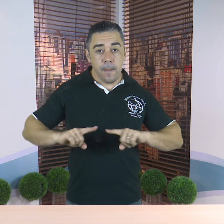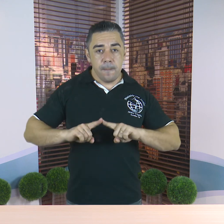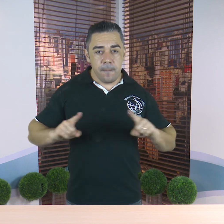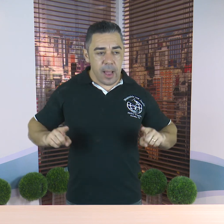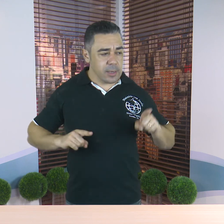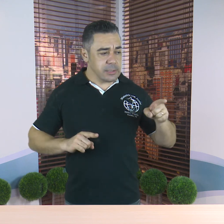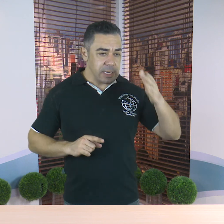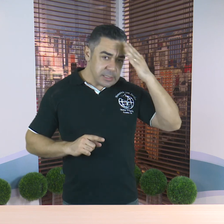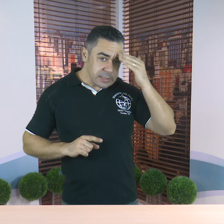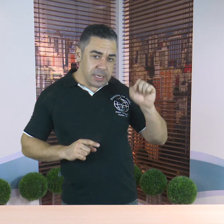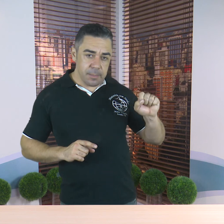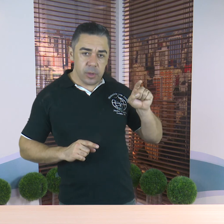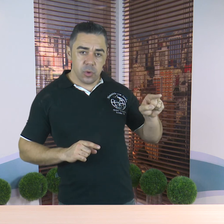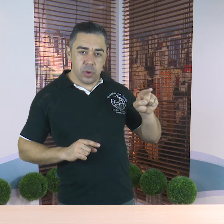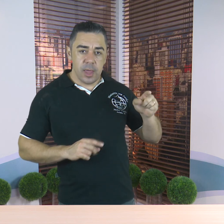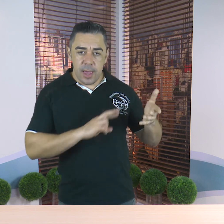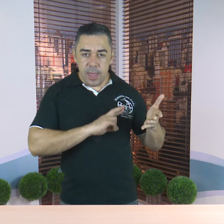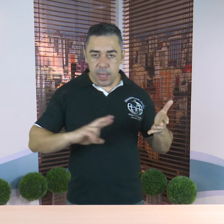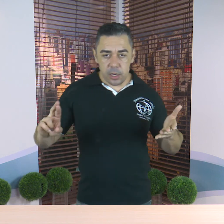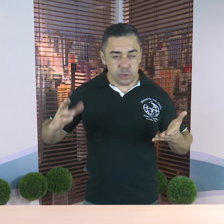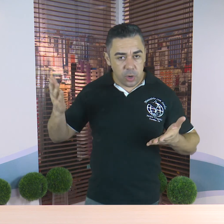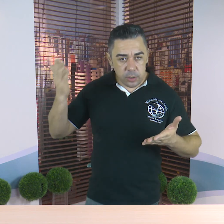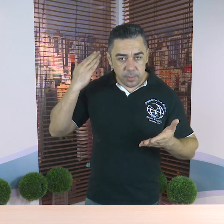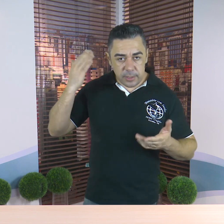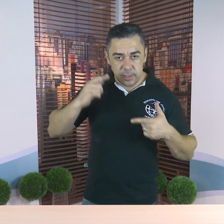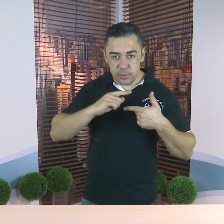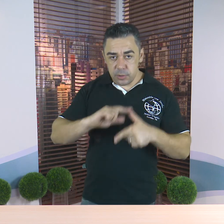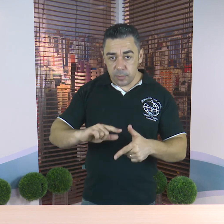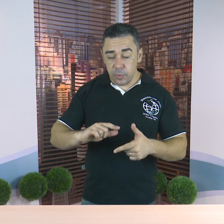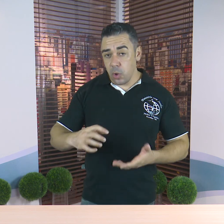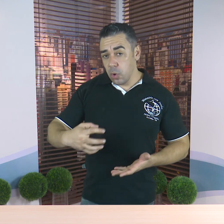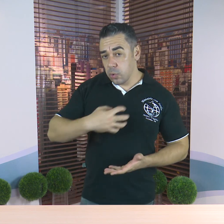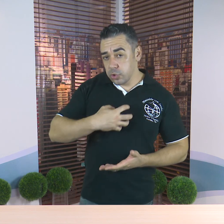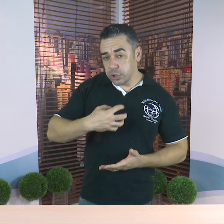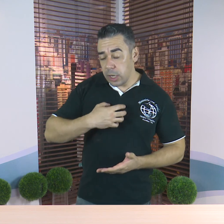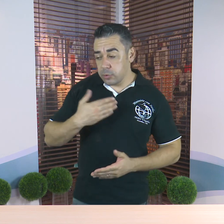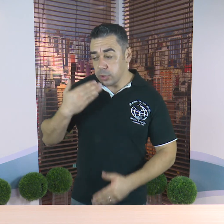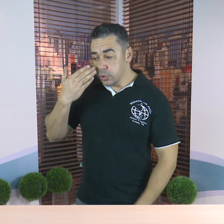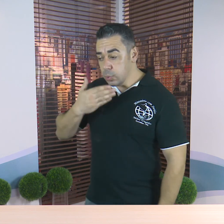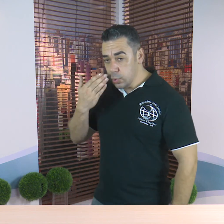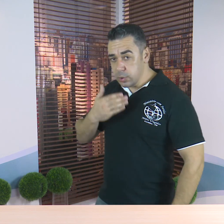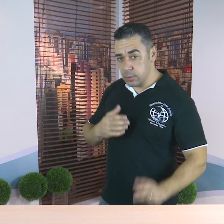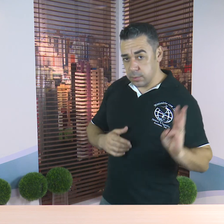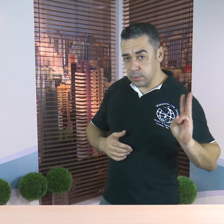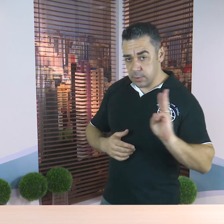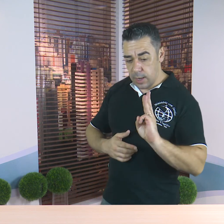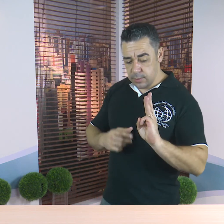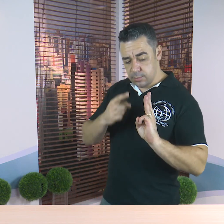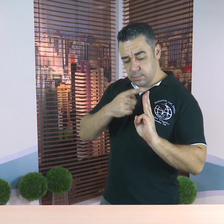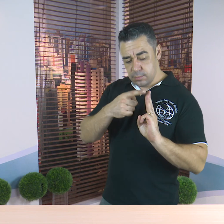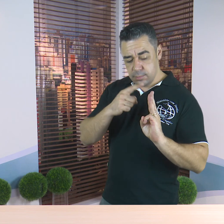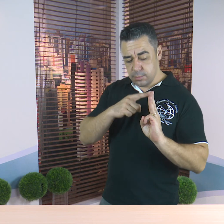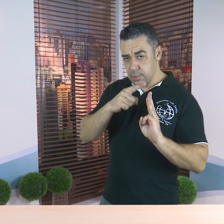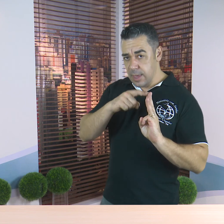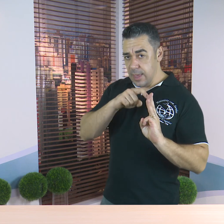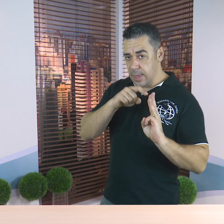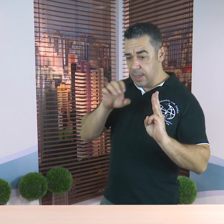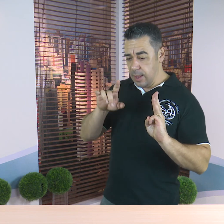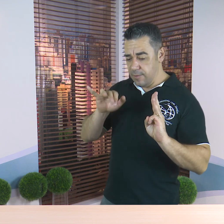sabedoria religiosa convencional da época. Na forma dos discursos de Elifaz e Bildade e veremos nas